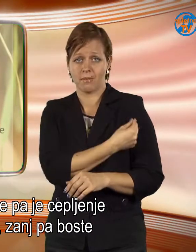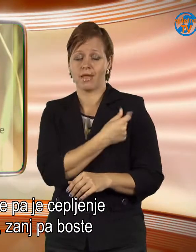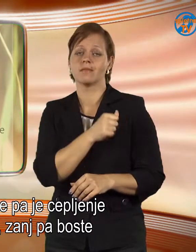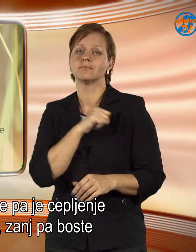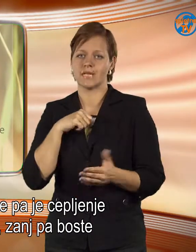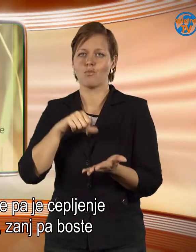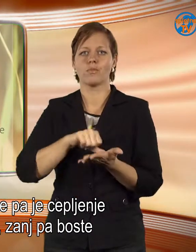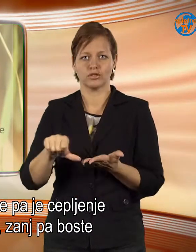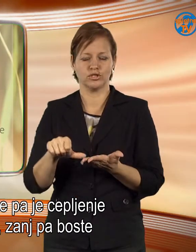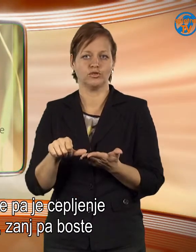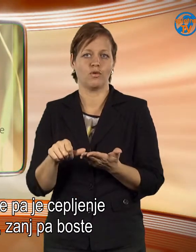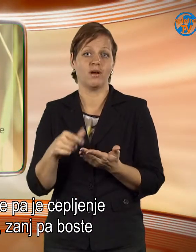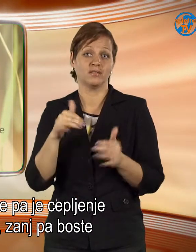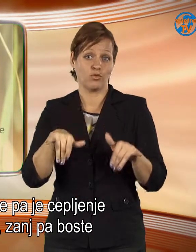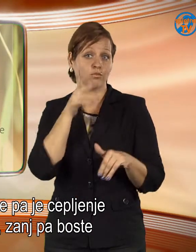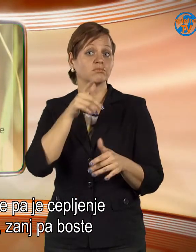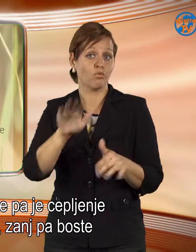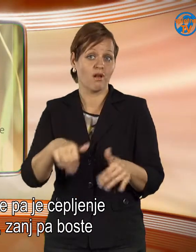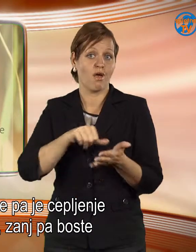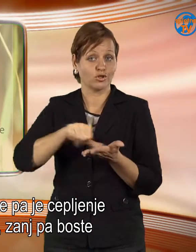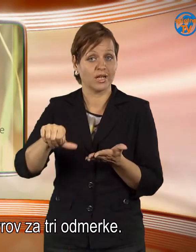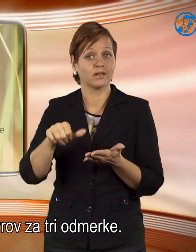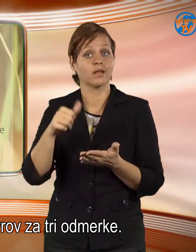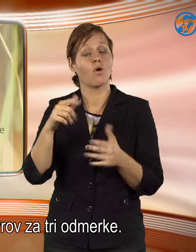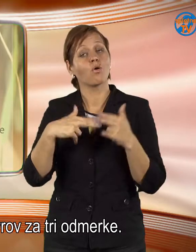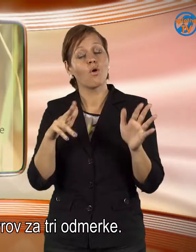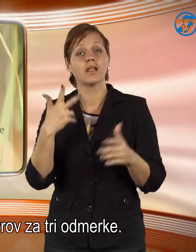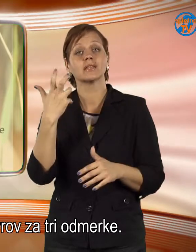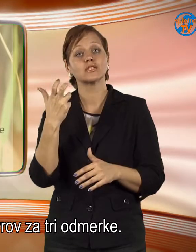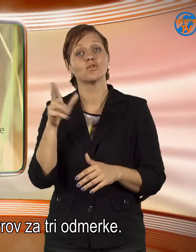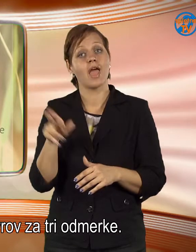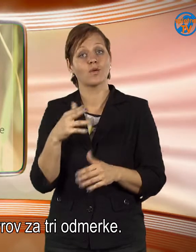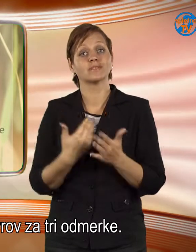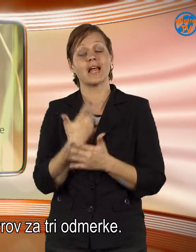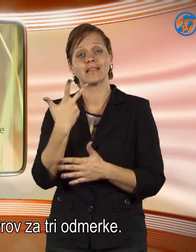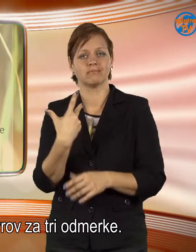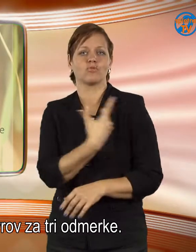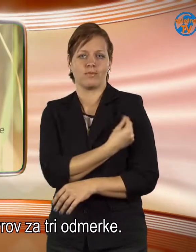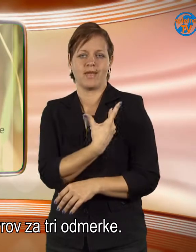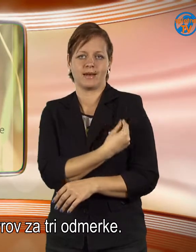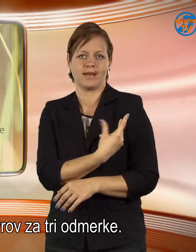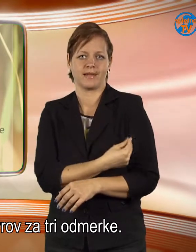je cepljenje samoplačniško, zanj pa boste odštele okoli 300 € za 3 odmerke.